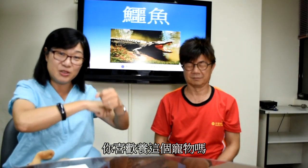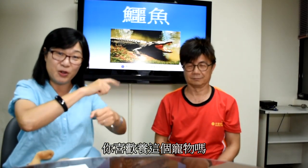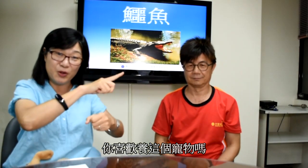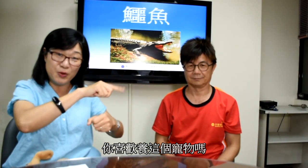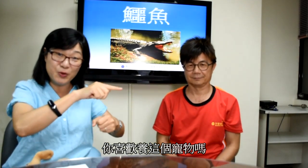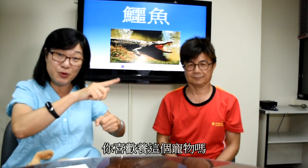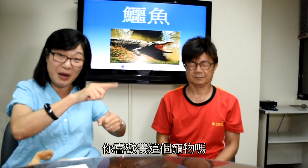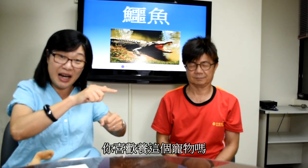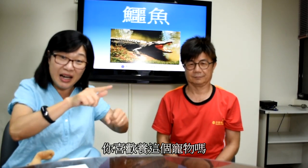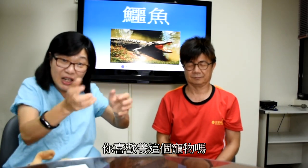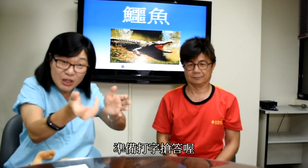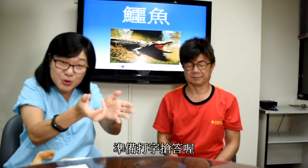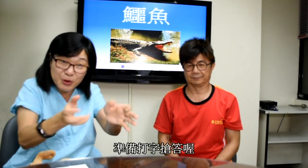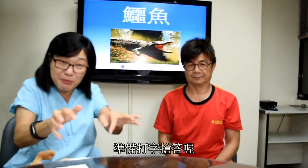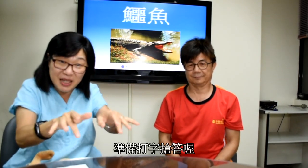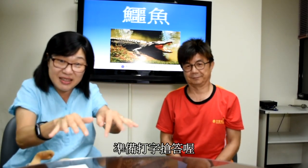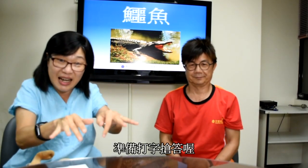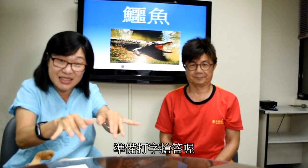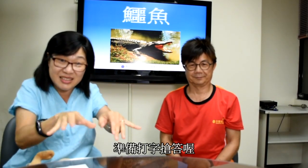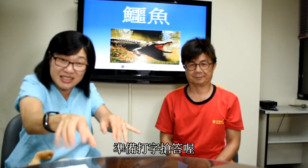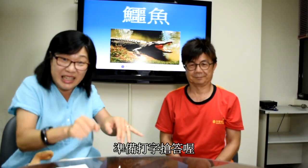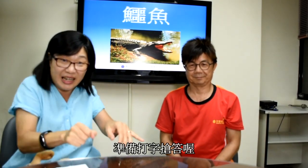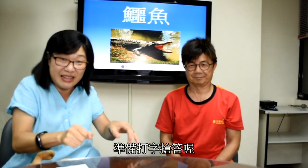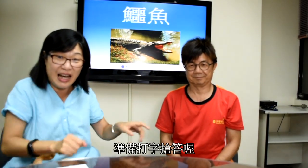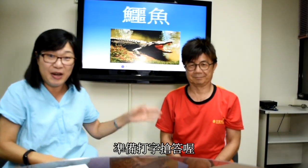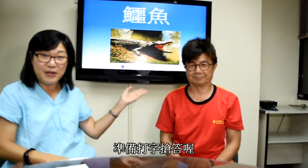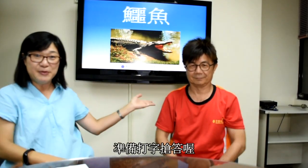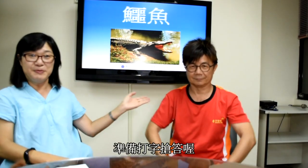宠物吗？准备打字抢答哦，